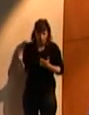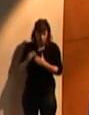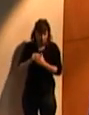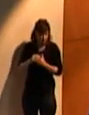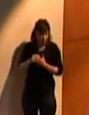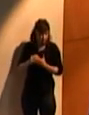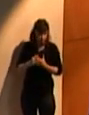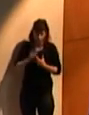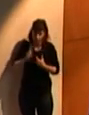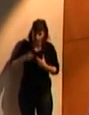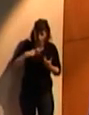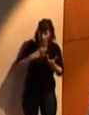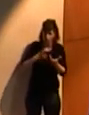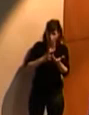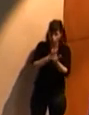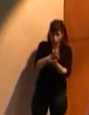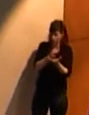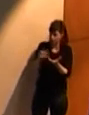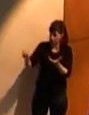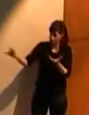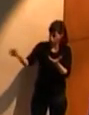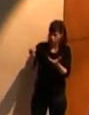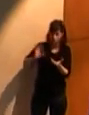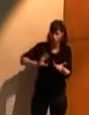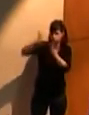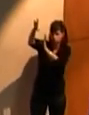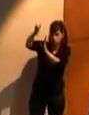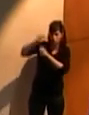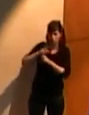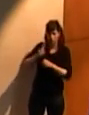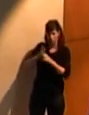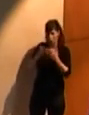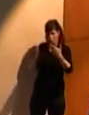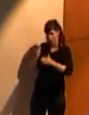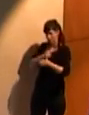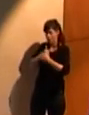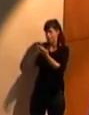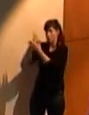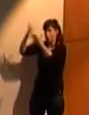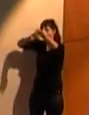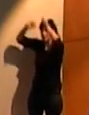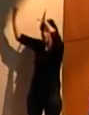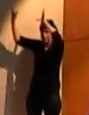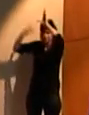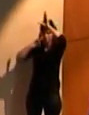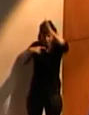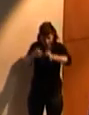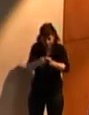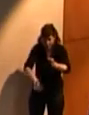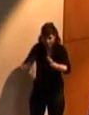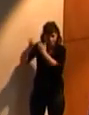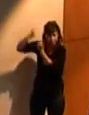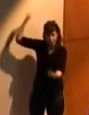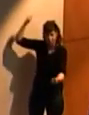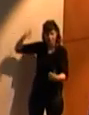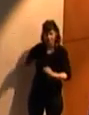ça a changé énormément de choses sur le projet parce que le projet tel que, en tout cas moi je l'avais dans la tête, il était très différent de ce qui a été réalisé